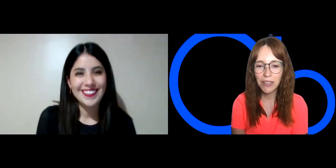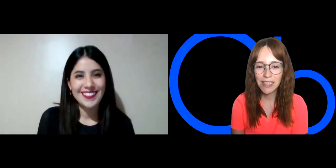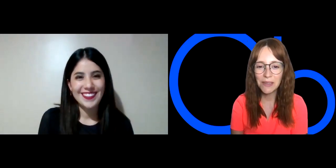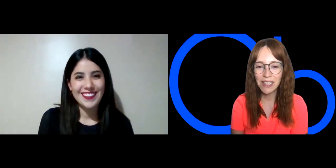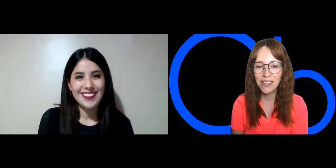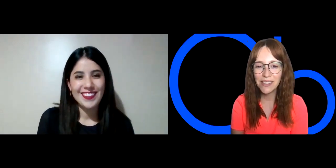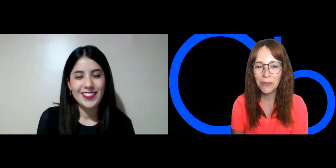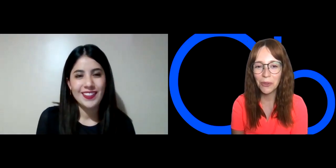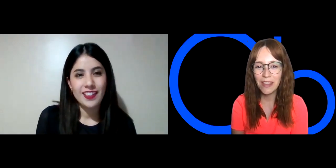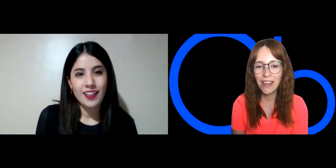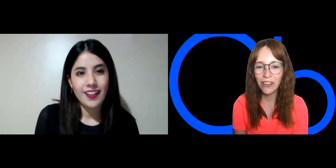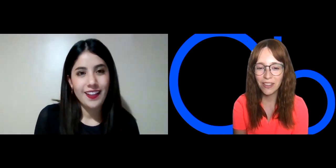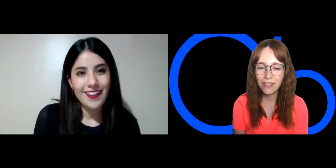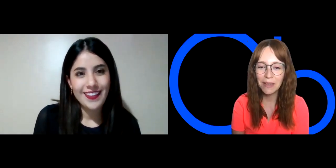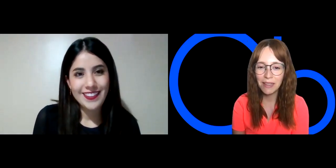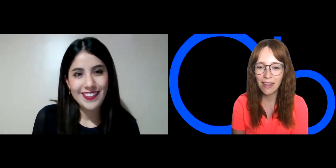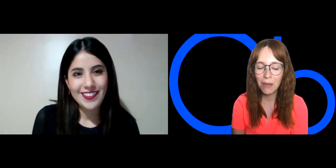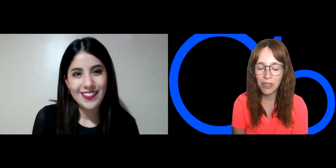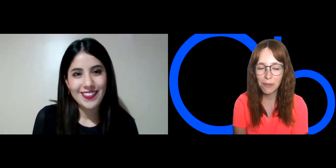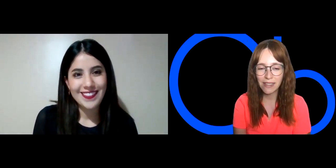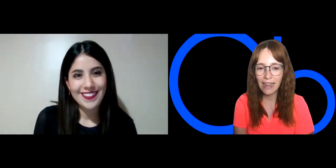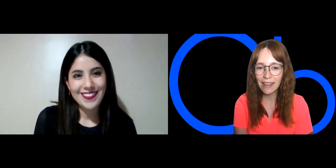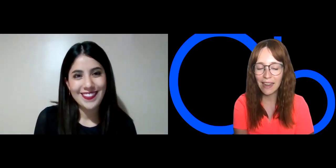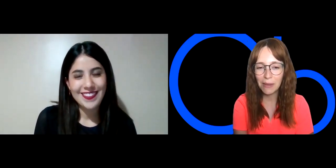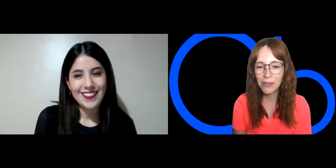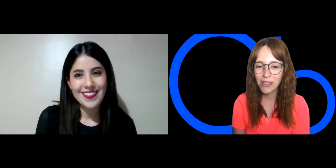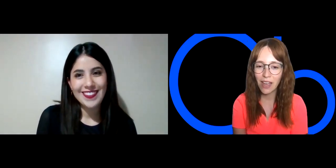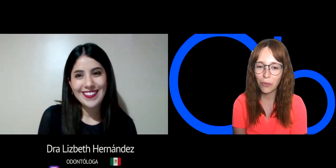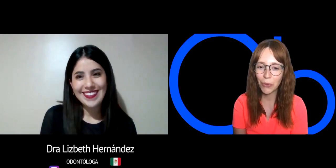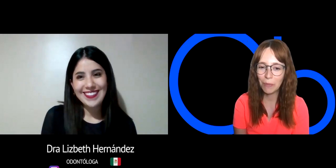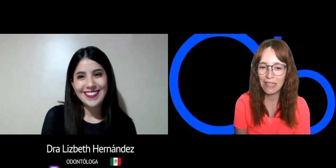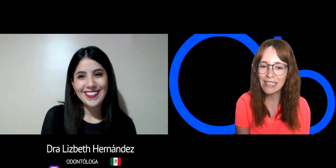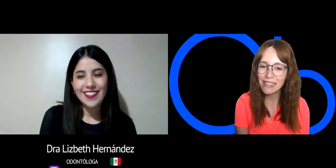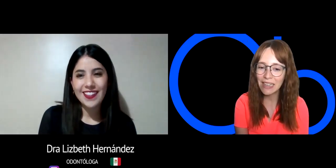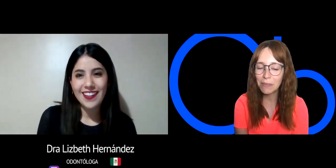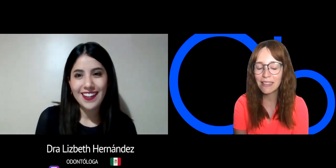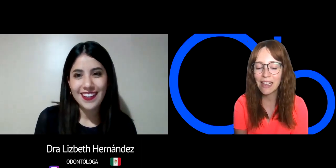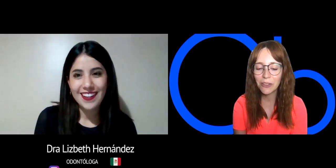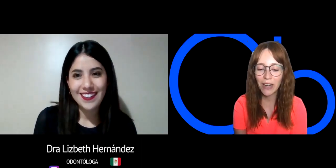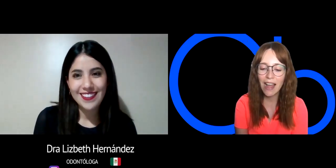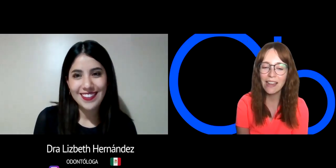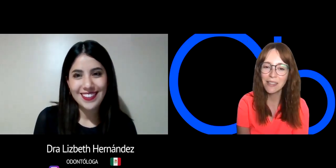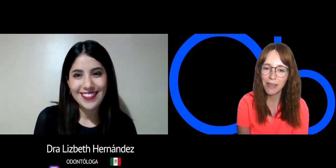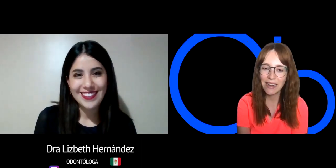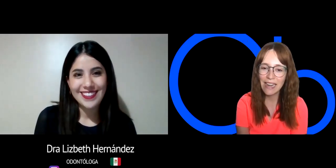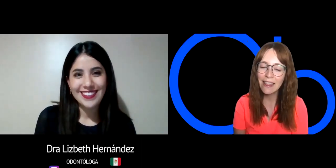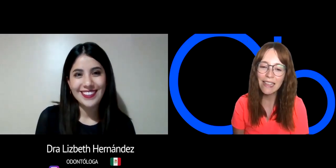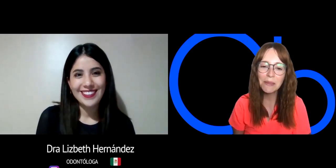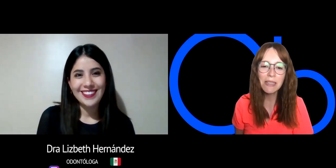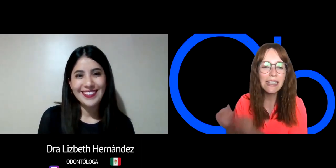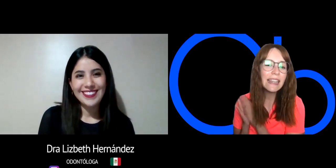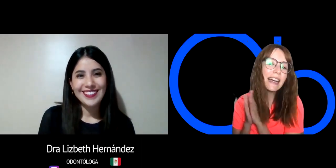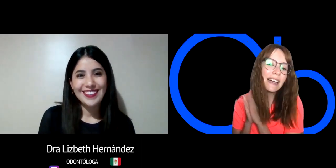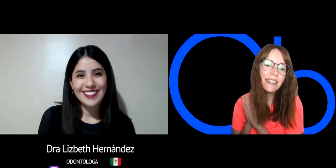Hola odontobloggers, bienvenidos a un nuevo video. Hoy tengo una invitada muy especial que ya la había anunciado por mi Instagram, que es la doctora Lisbeth